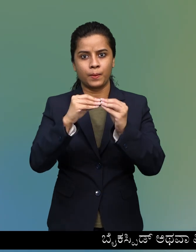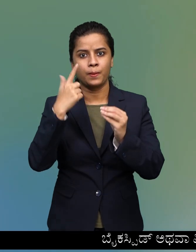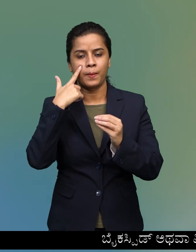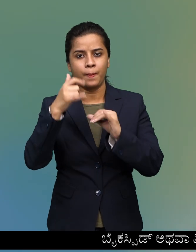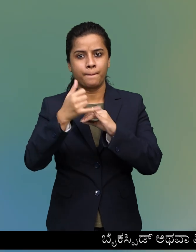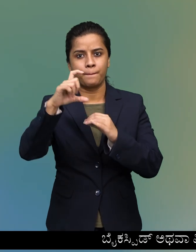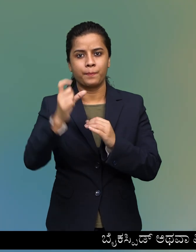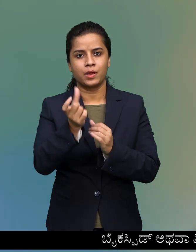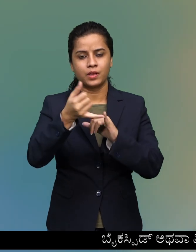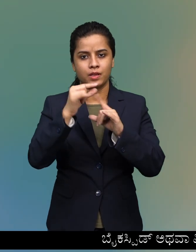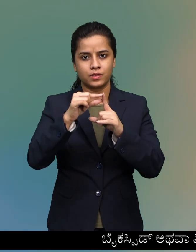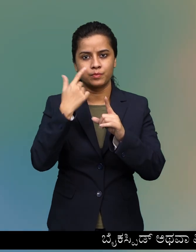ಕರೆಯಲಾಗುತ್ತದೆ.